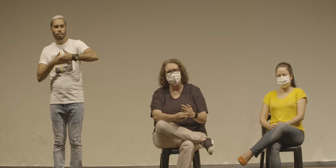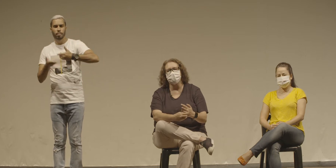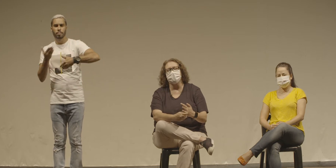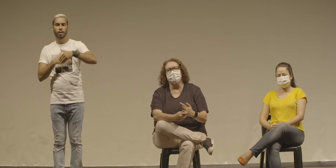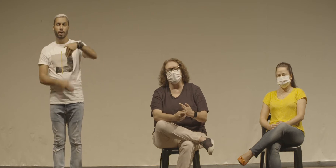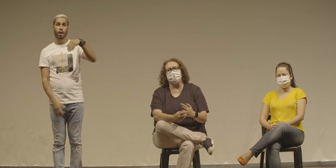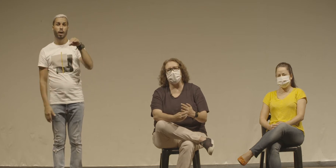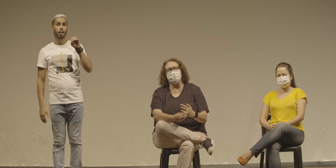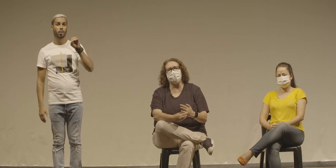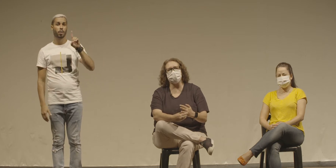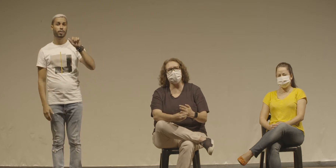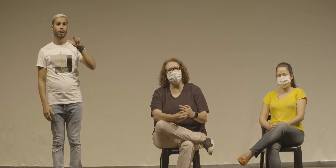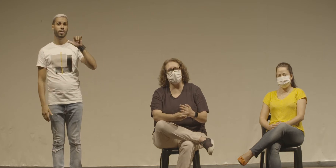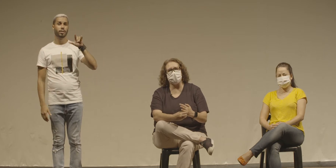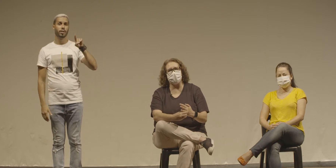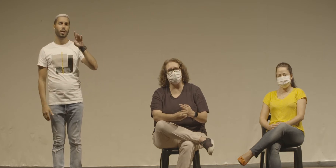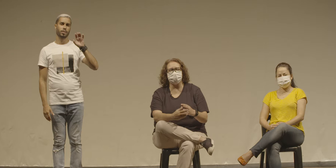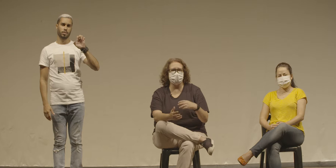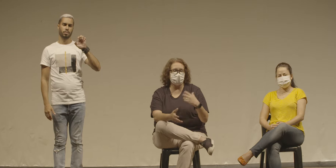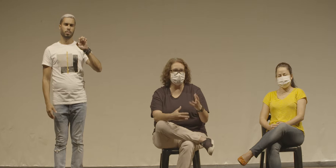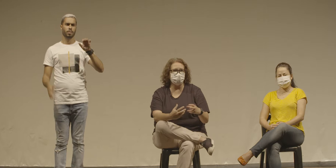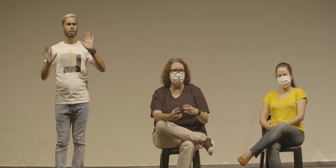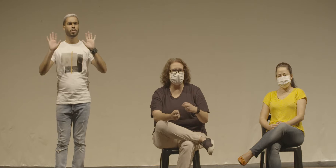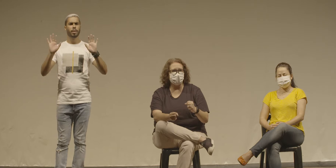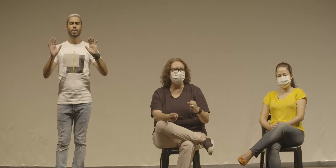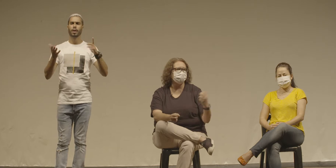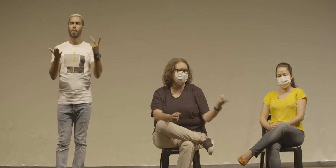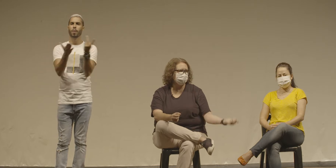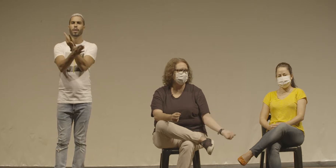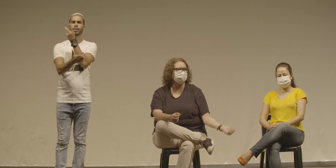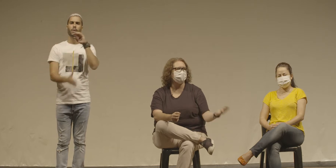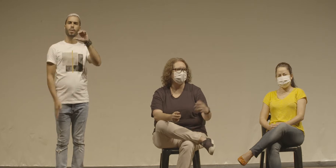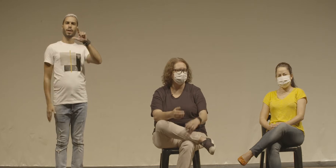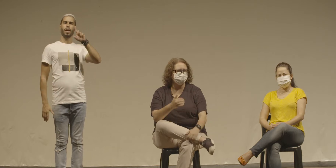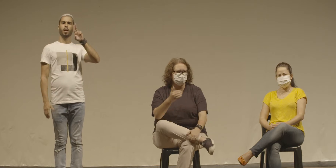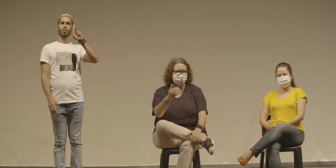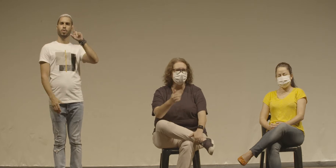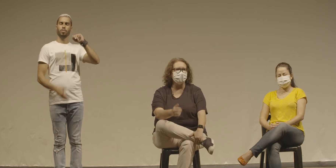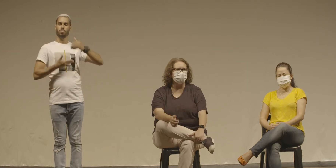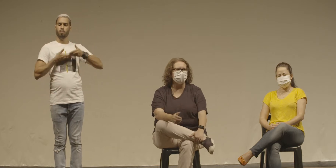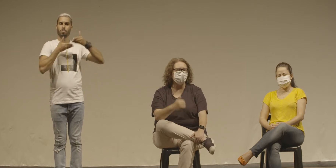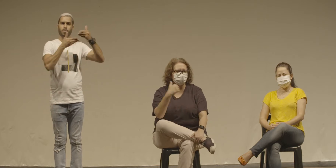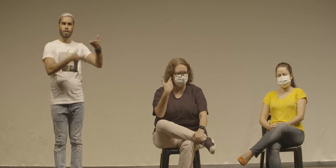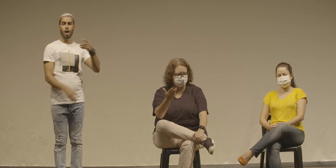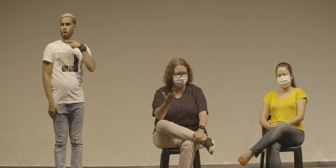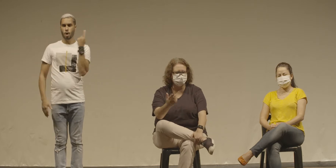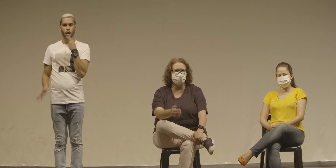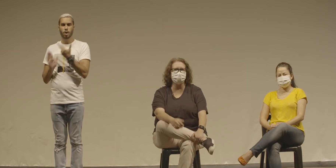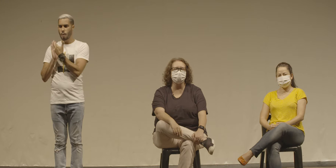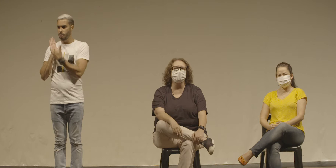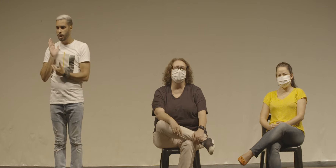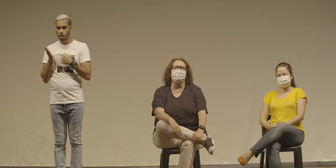modalidade. E aí, quando veio esse convite da Cláudia, fizemos esse pré-roteiro e